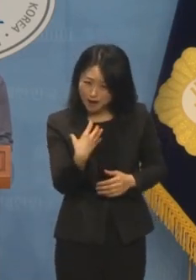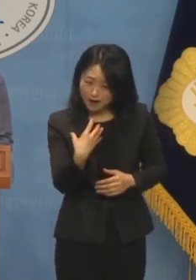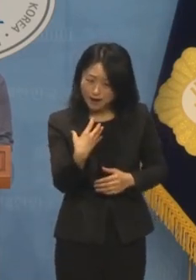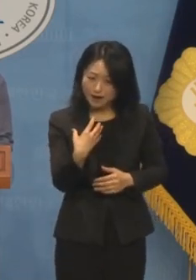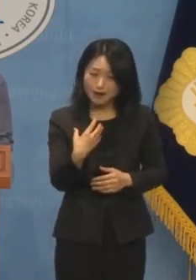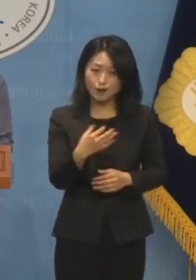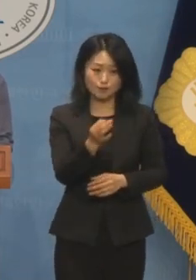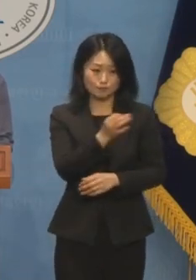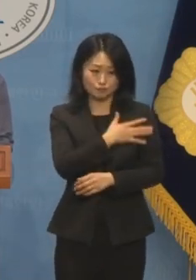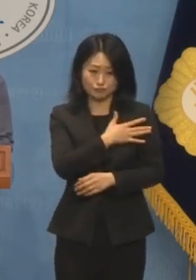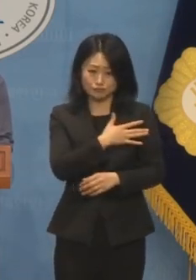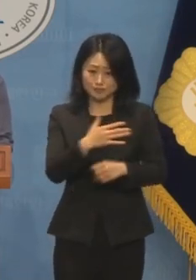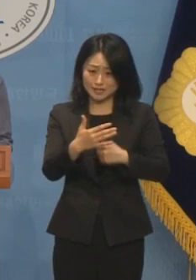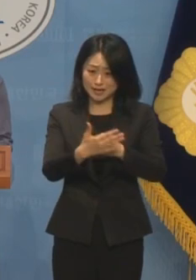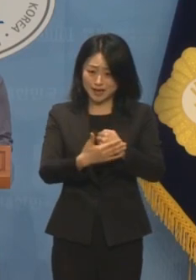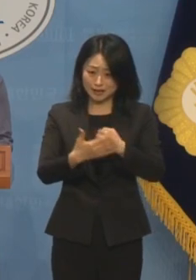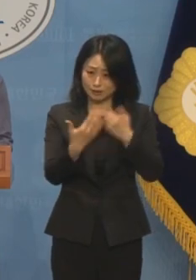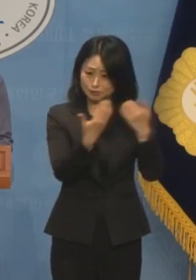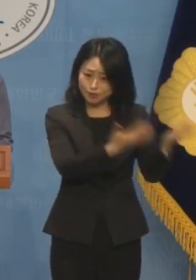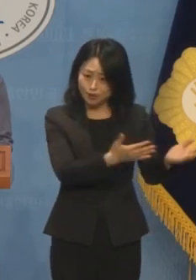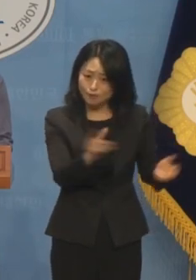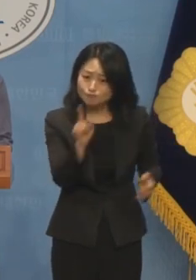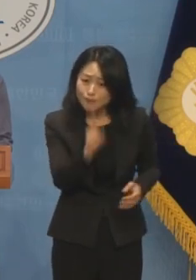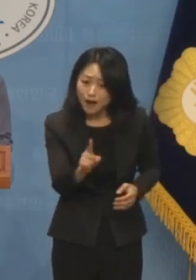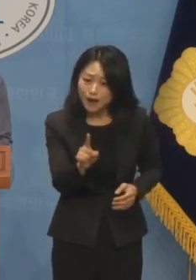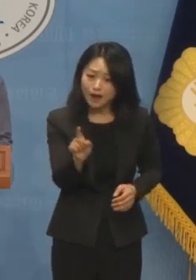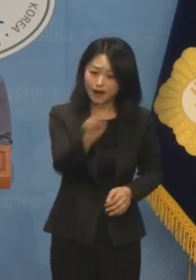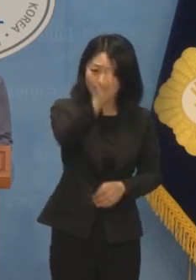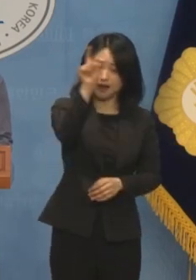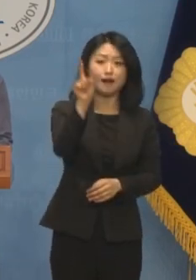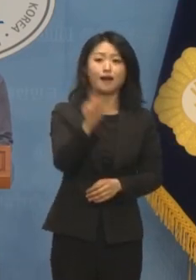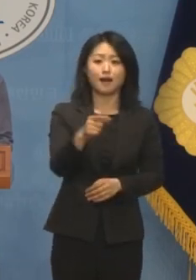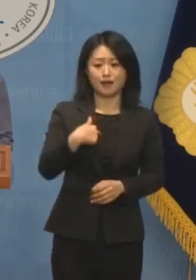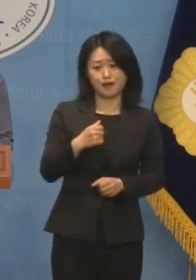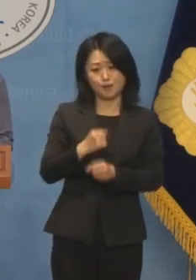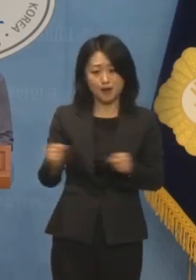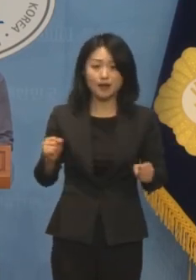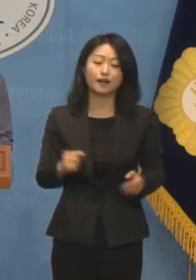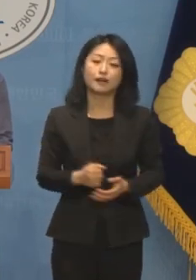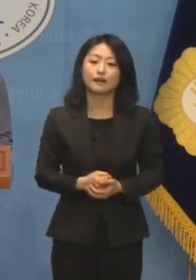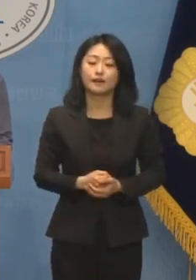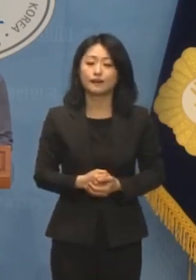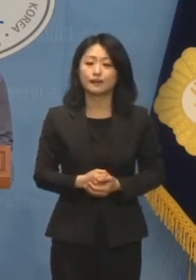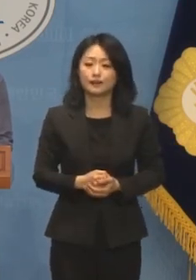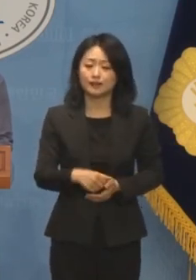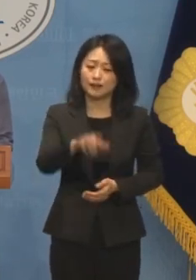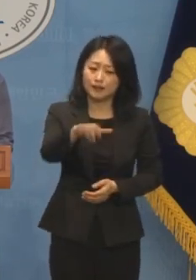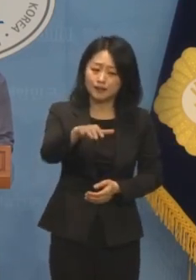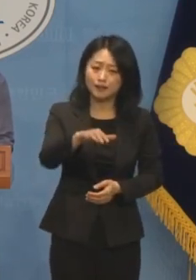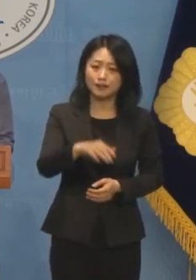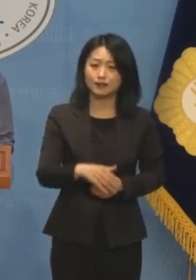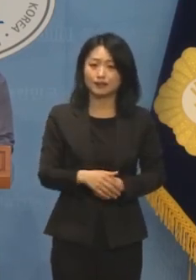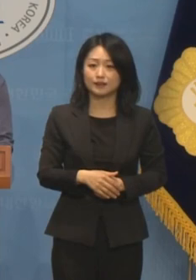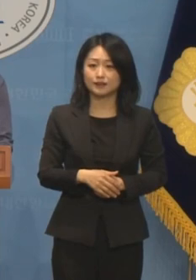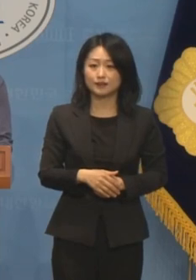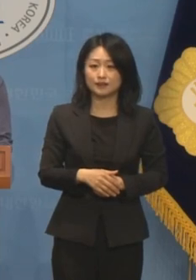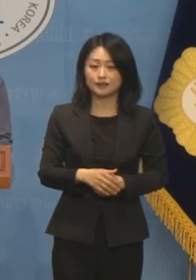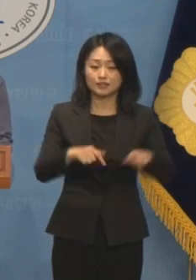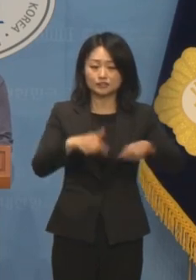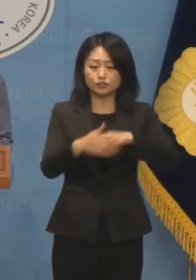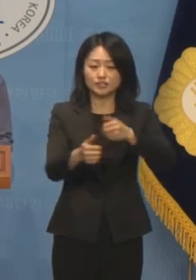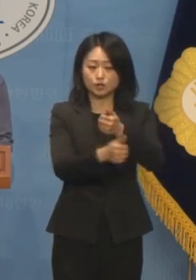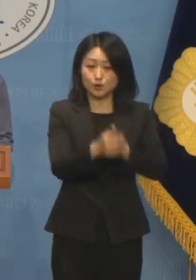부자 감세 옹호 발언에 무척이나 당혹스럽습니다. 당장 진성준 더불어민주당